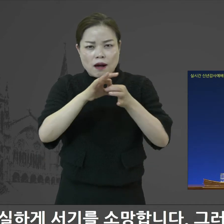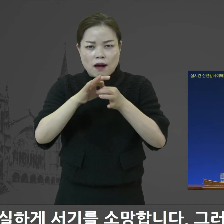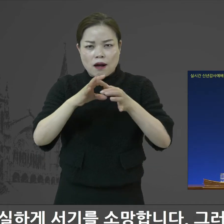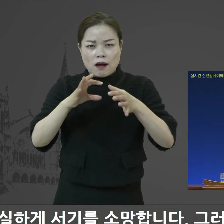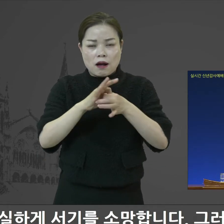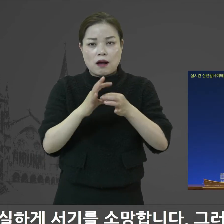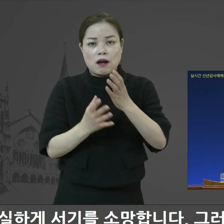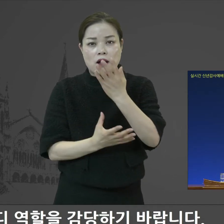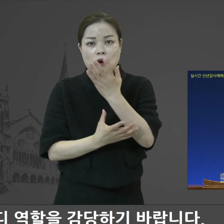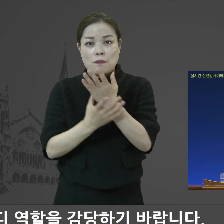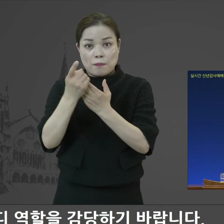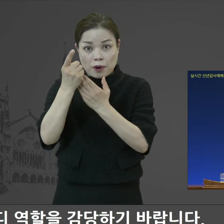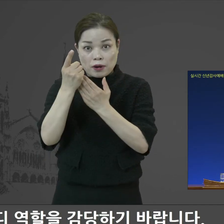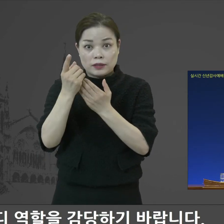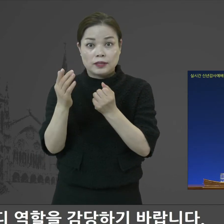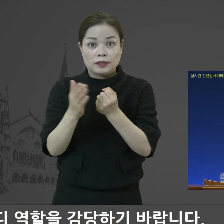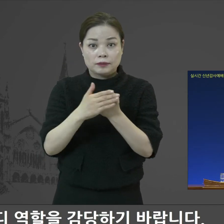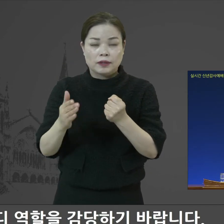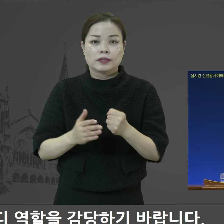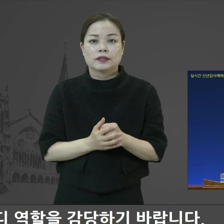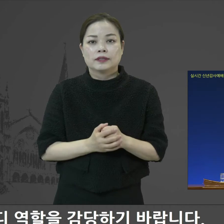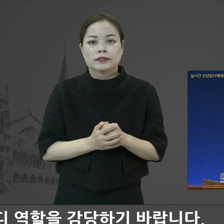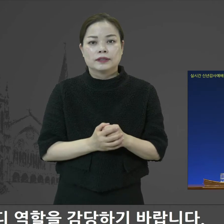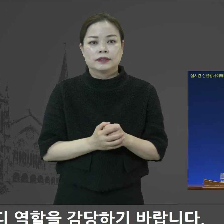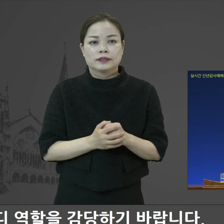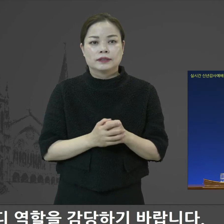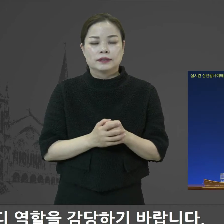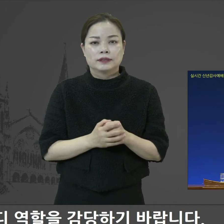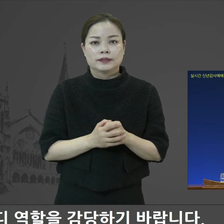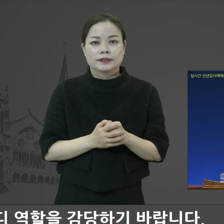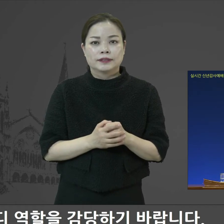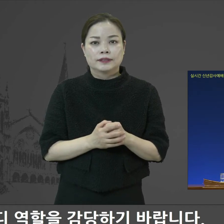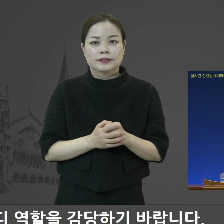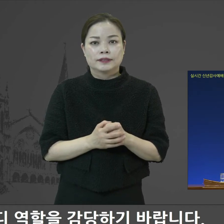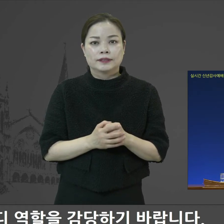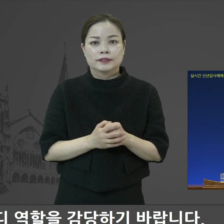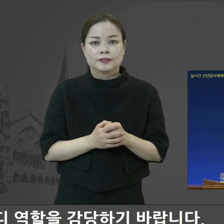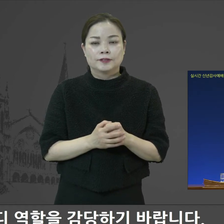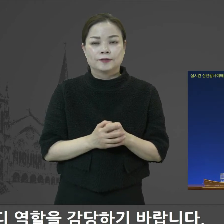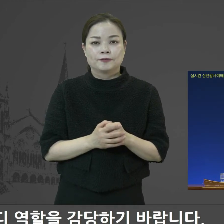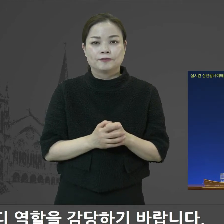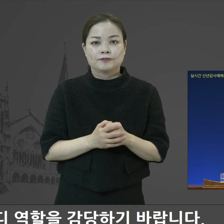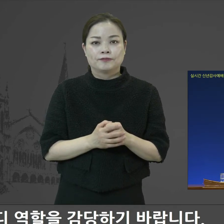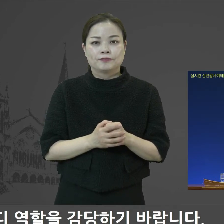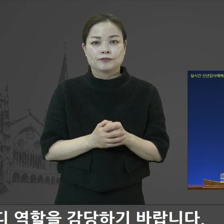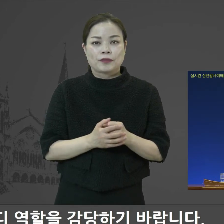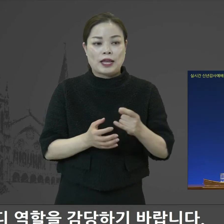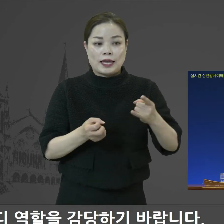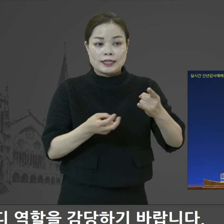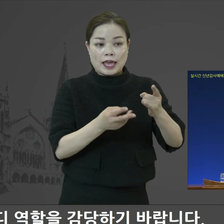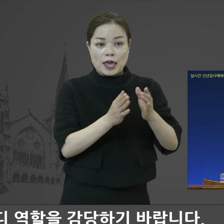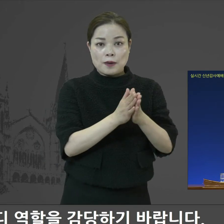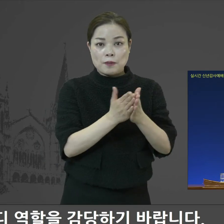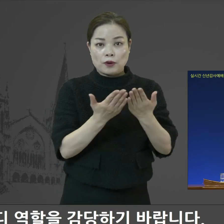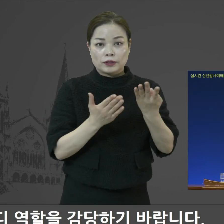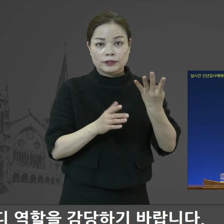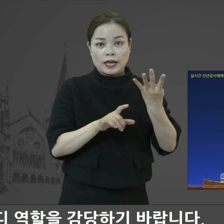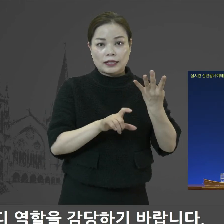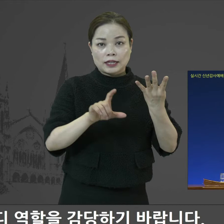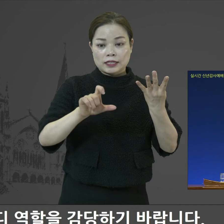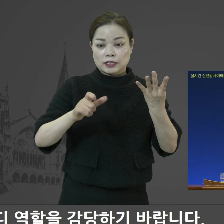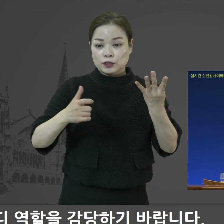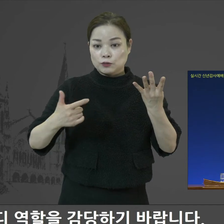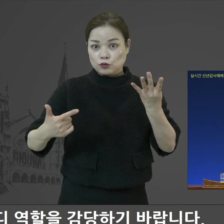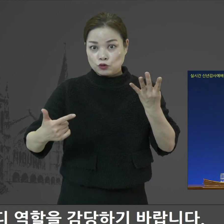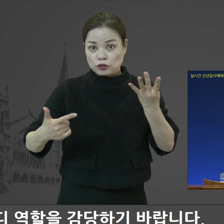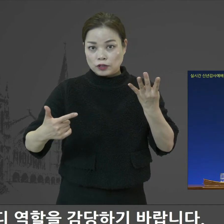하나 되게 하는 것이기 때문에 지금 잠시 이 에베소서 4장 16절의